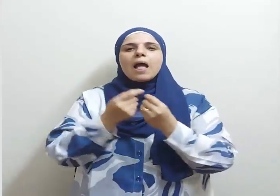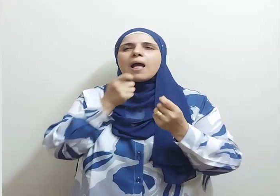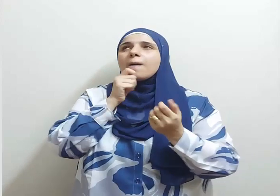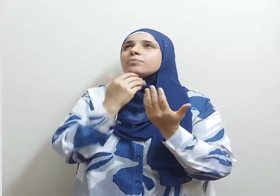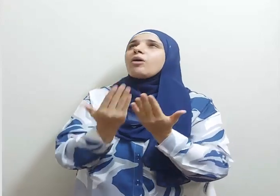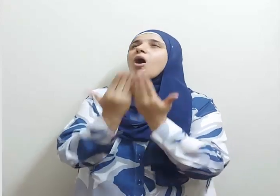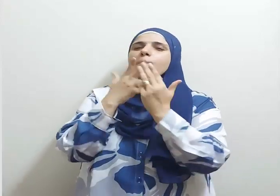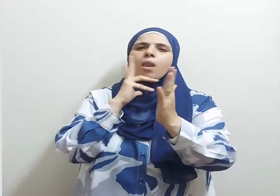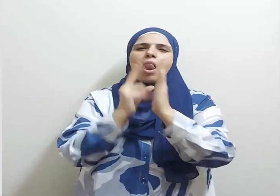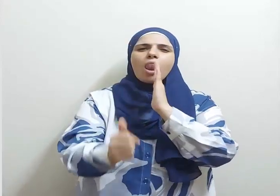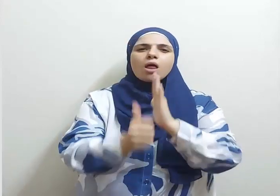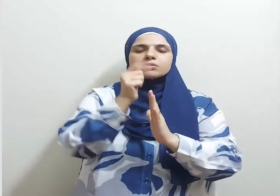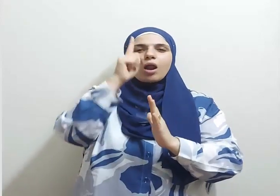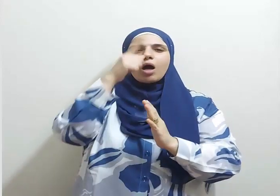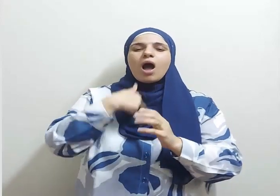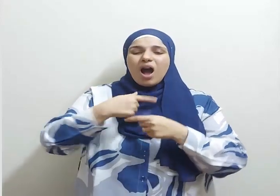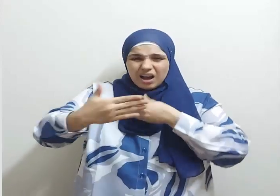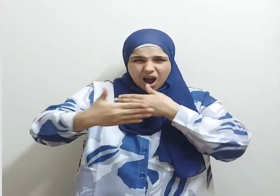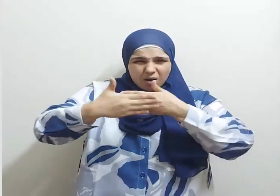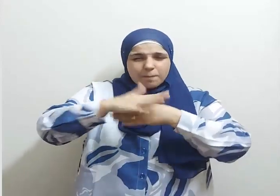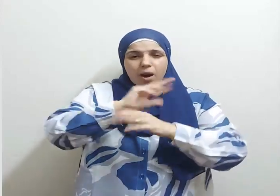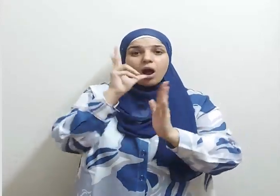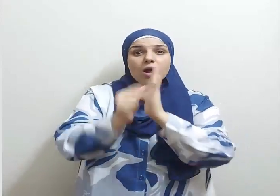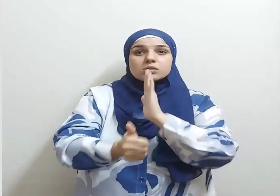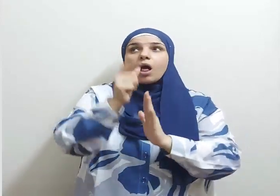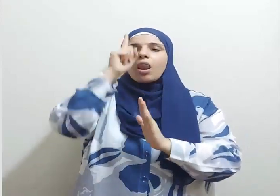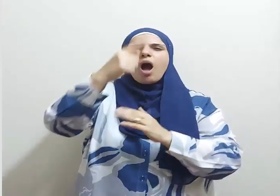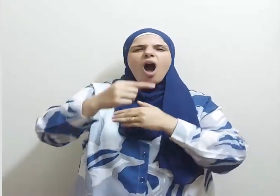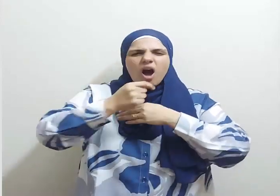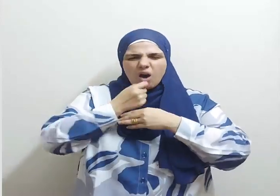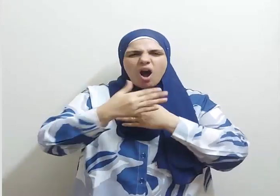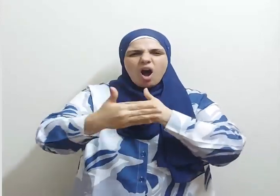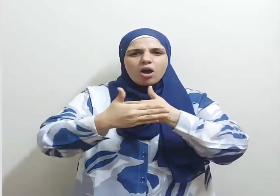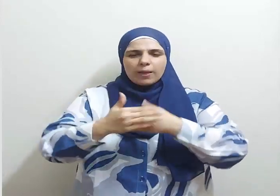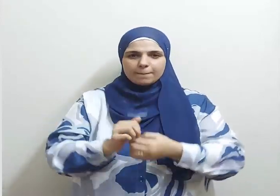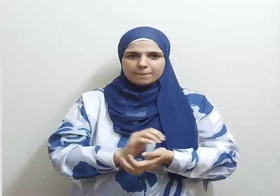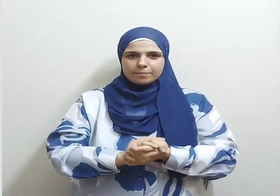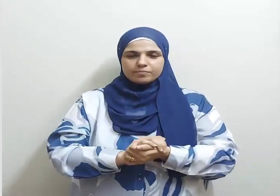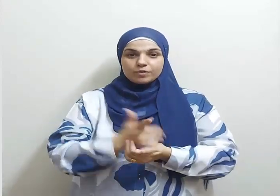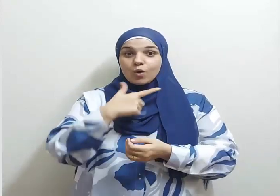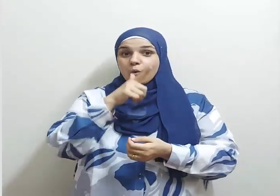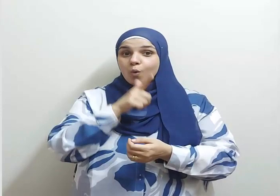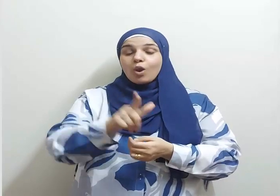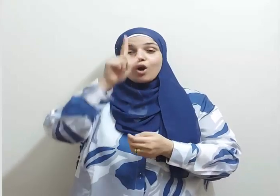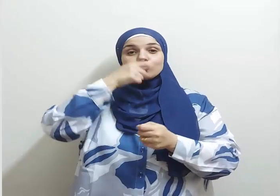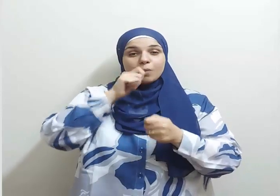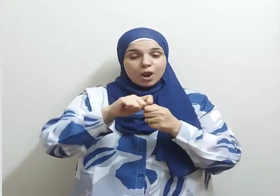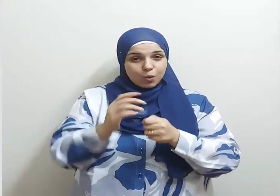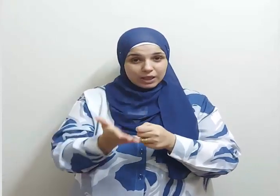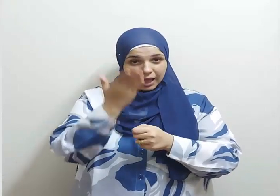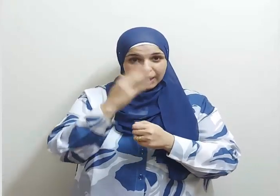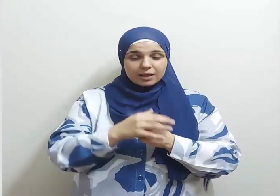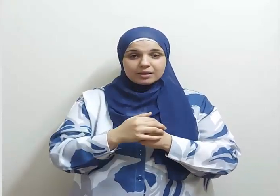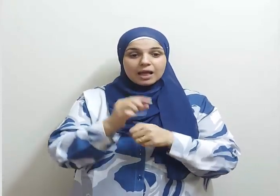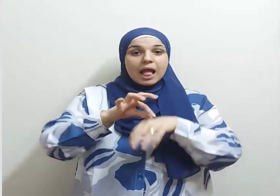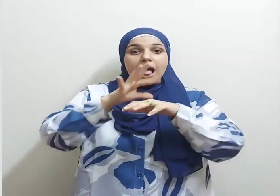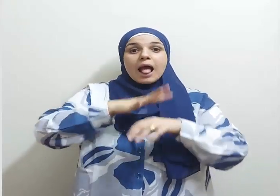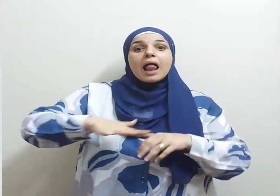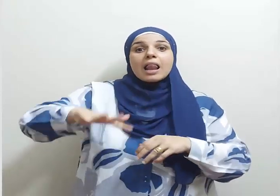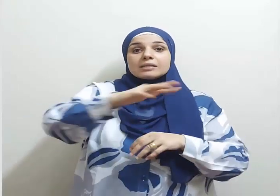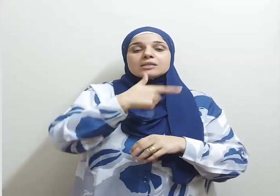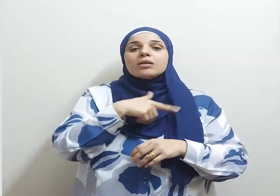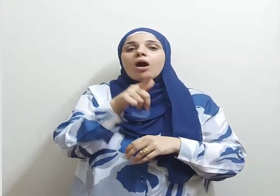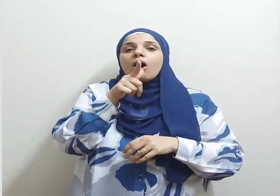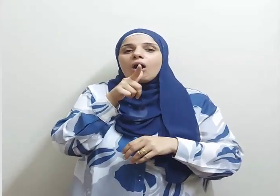الله الا ان نصر الله قريب ويقول تعالى الذين قال